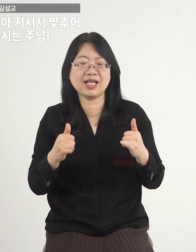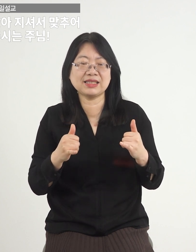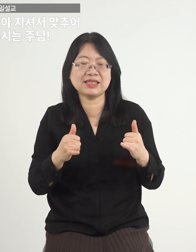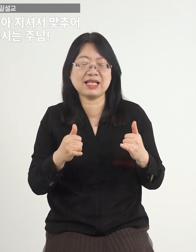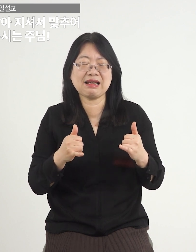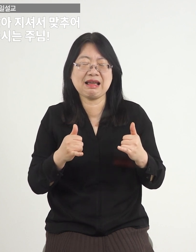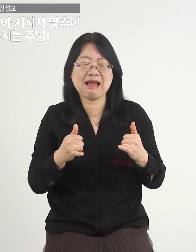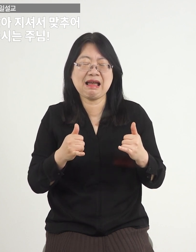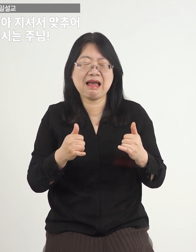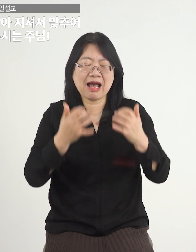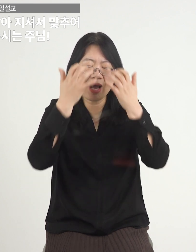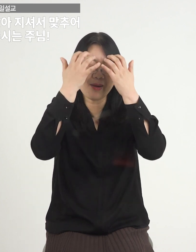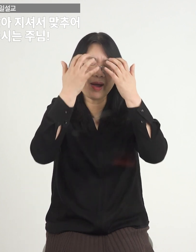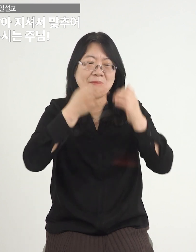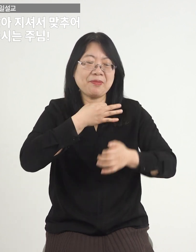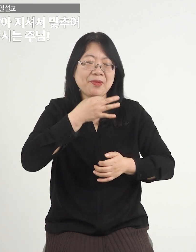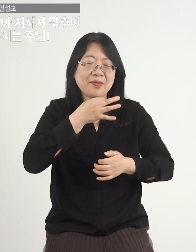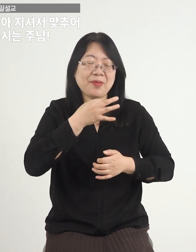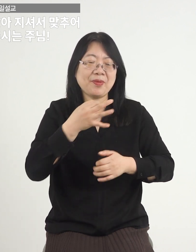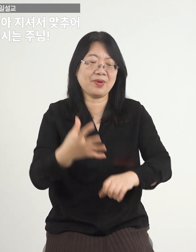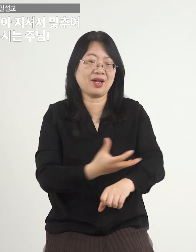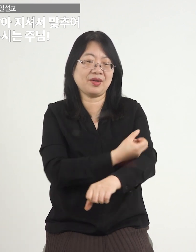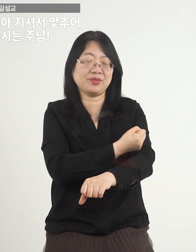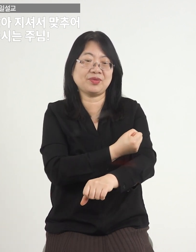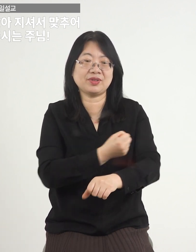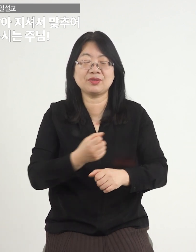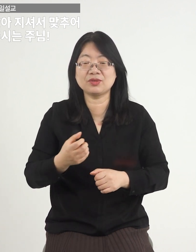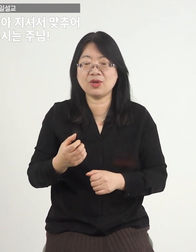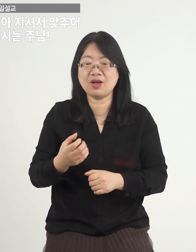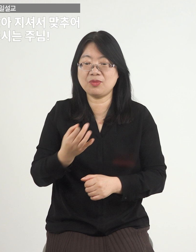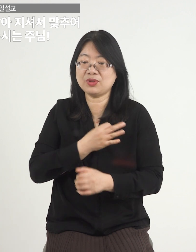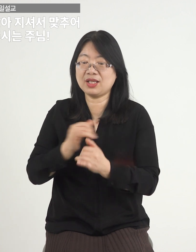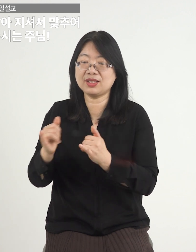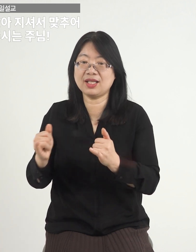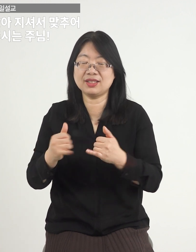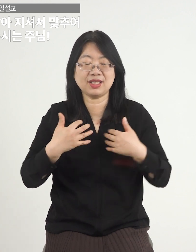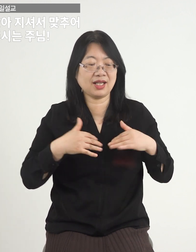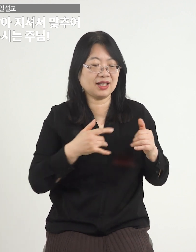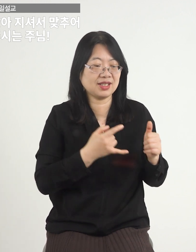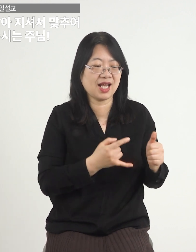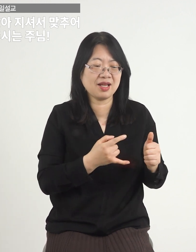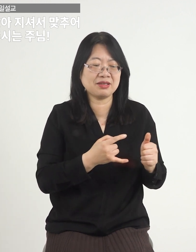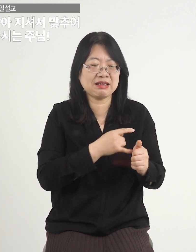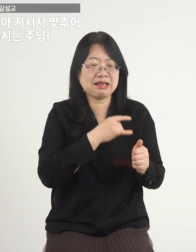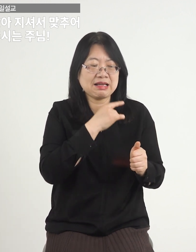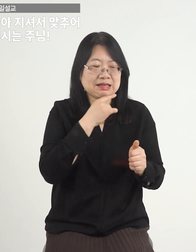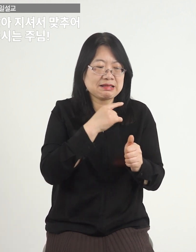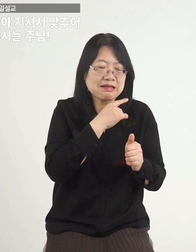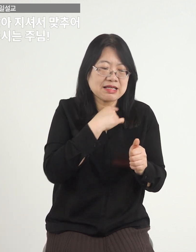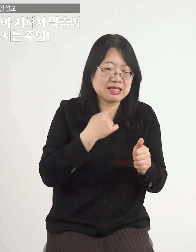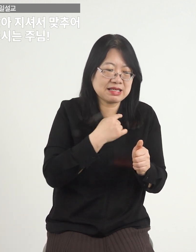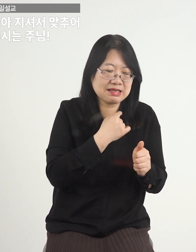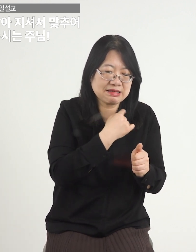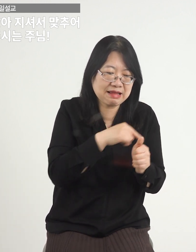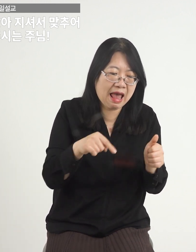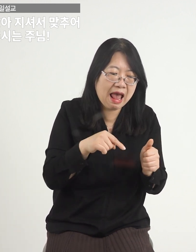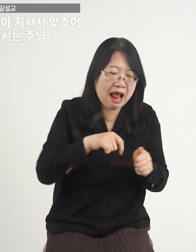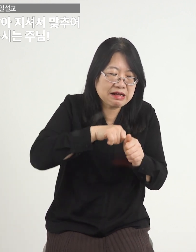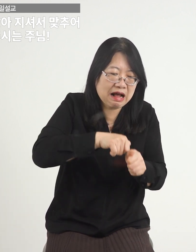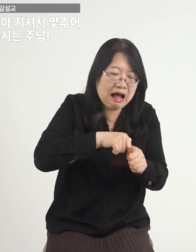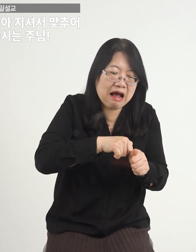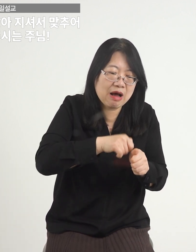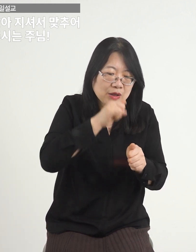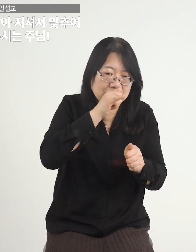커지고 있는 자들은 약자들에게 희생을 강요하고 이런 일들이